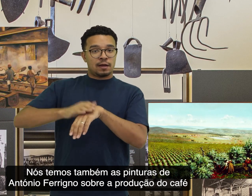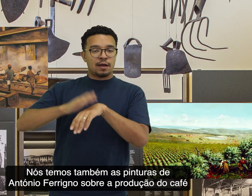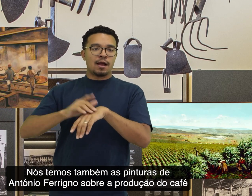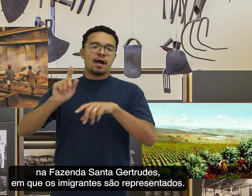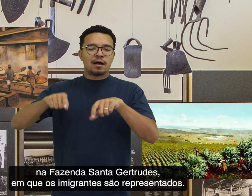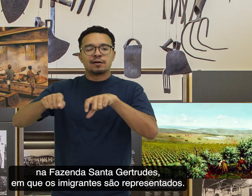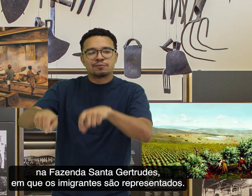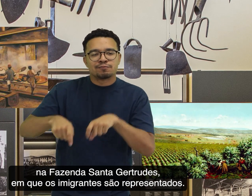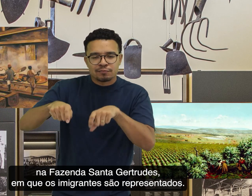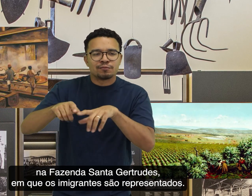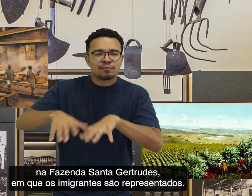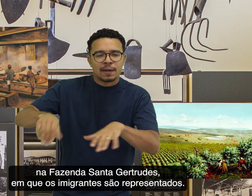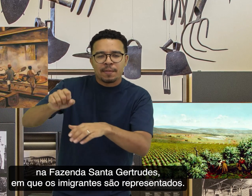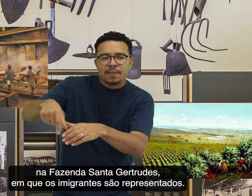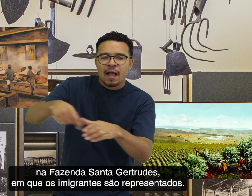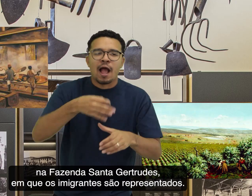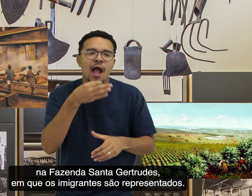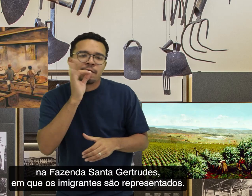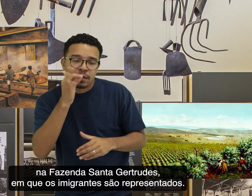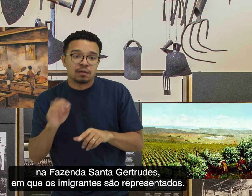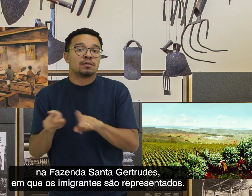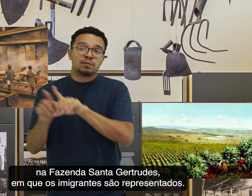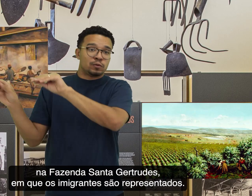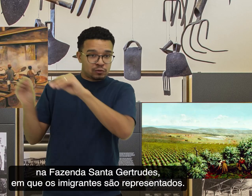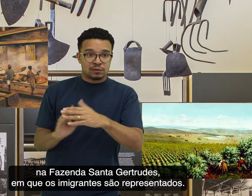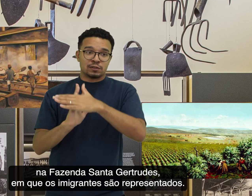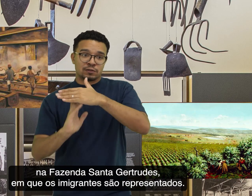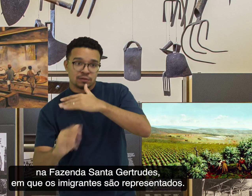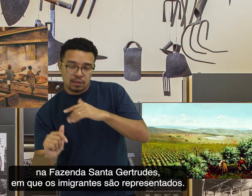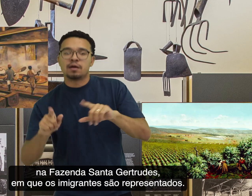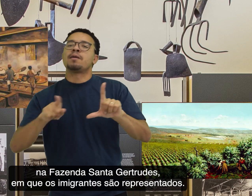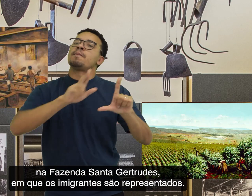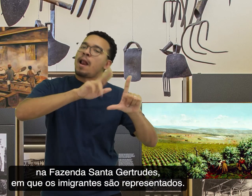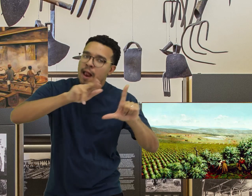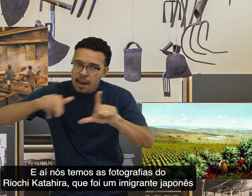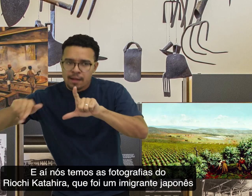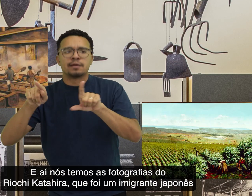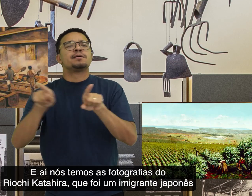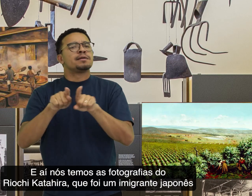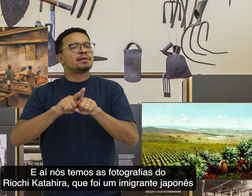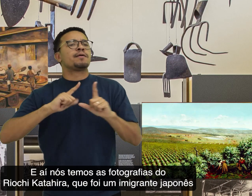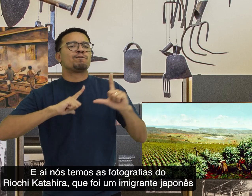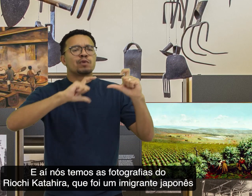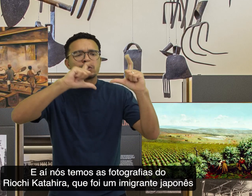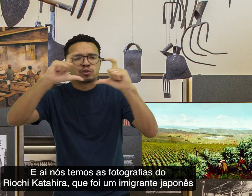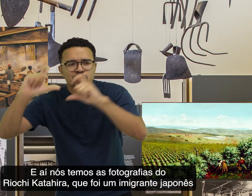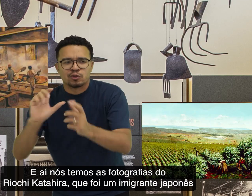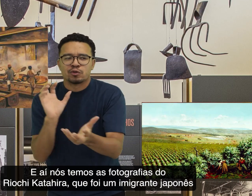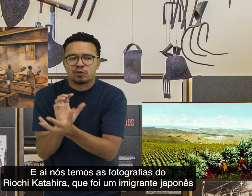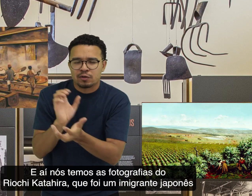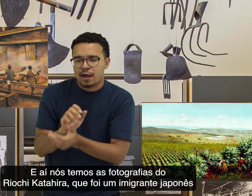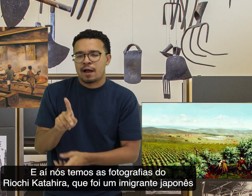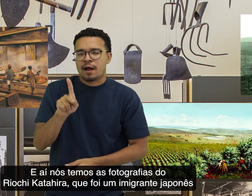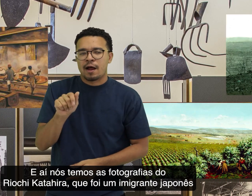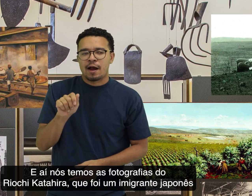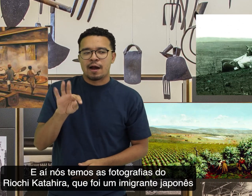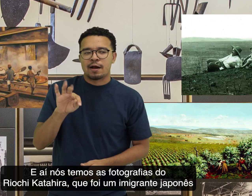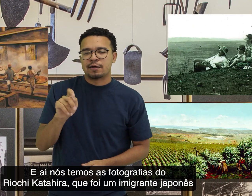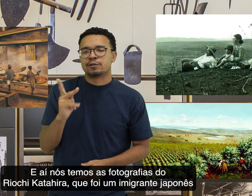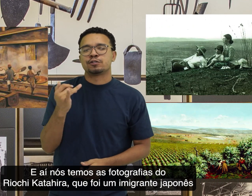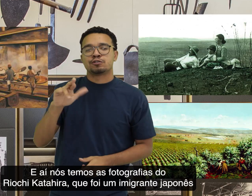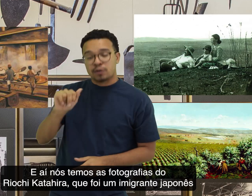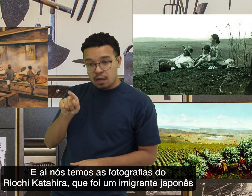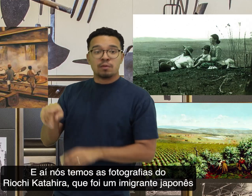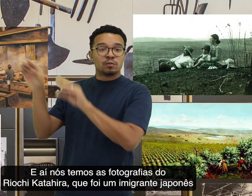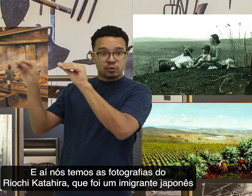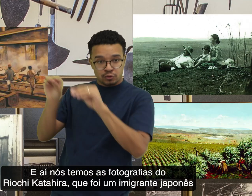a produção do café na Fazenda Santa Gertrudes, em que os imigrantes são representados. E aí nós temos as fotografias